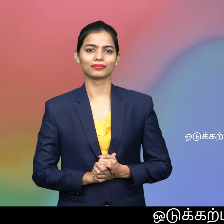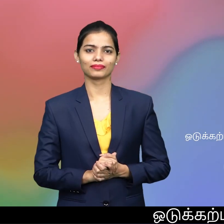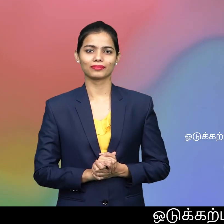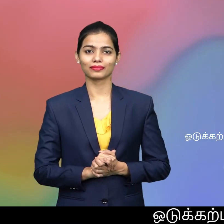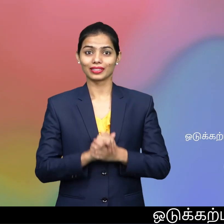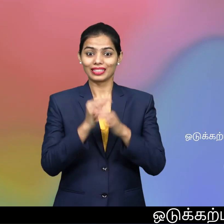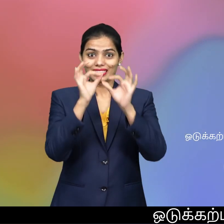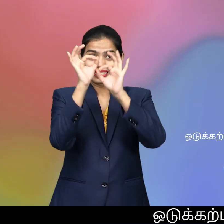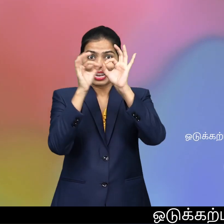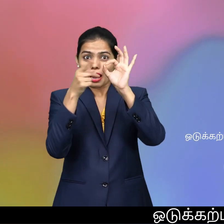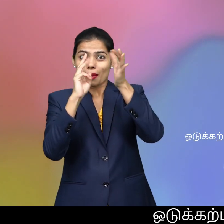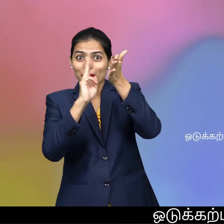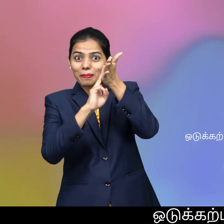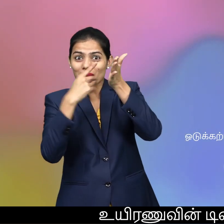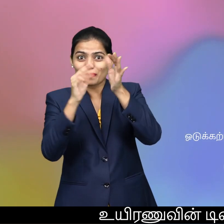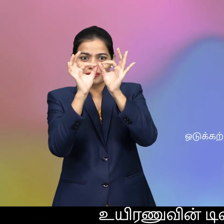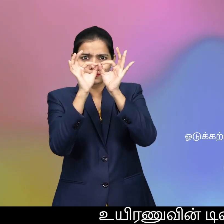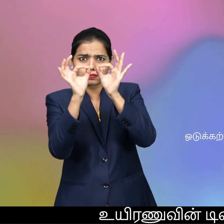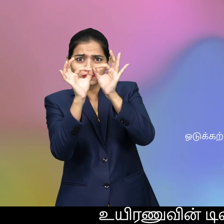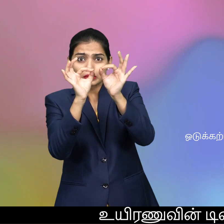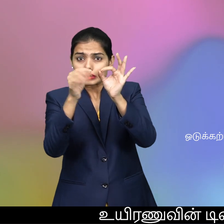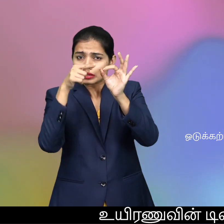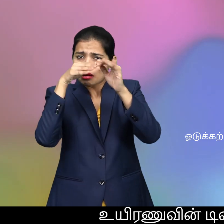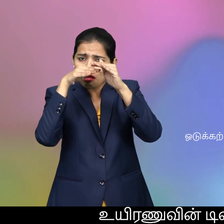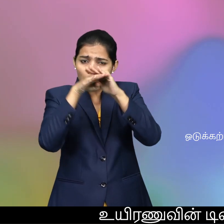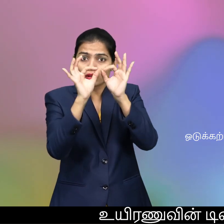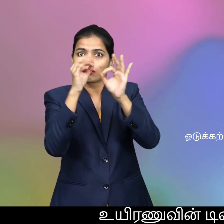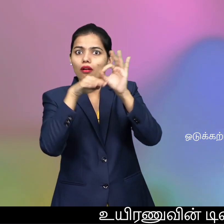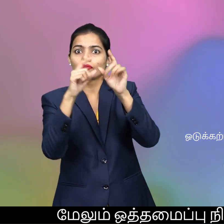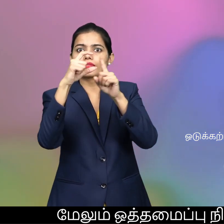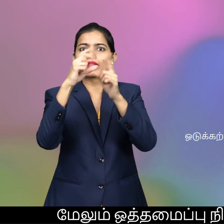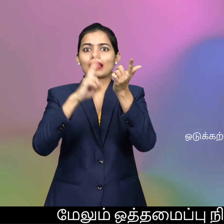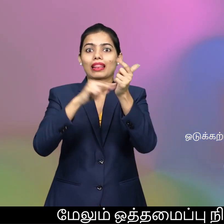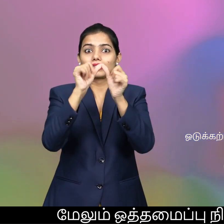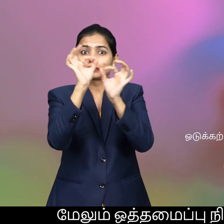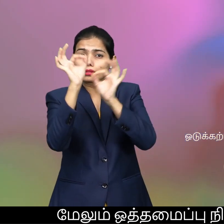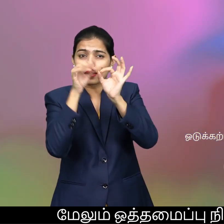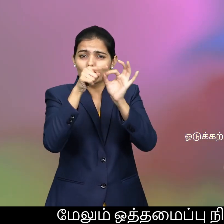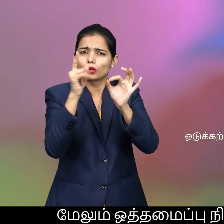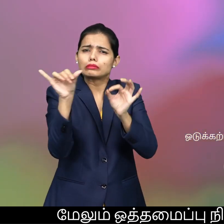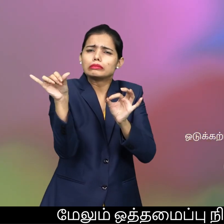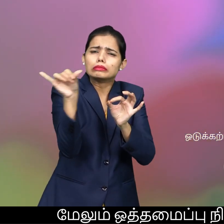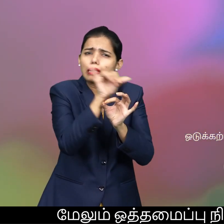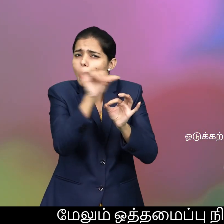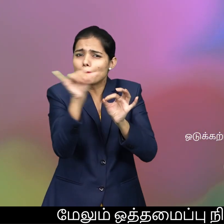ஒடுக்கர் பிரிவு ஒன்றில் உயிரணுவின் டிஎன்ஏ நகலெடுக்கிறது, மேலும் ஒத்தமைப்பு நிறப்புரிகள்